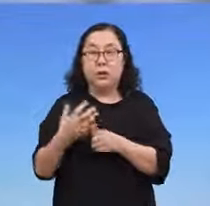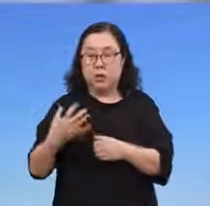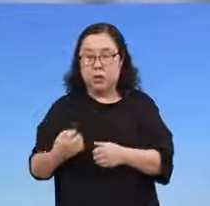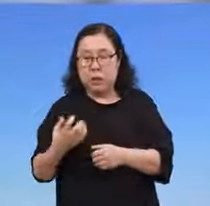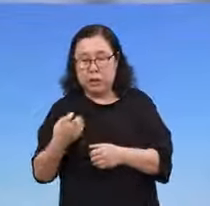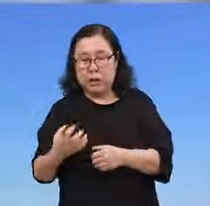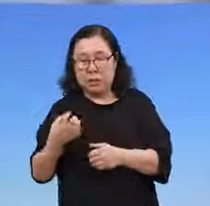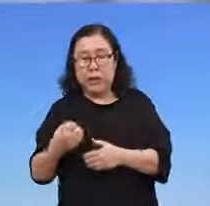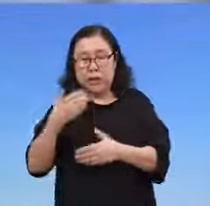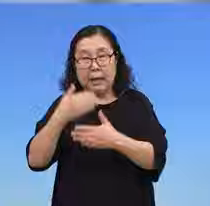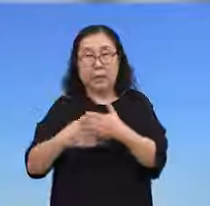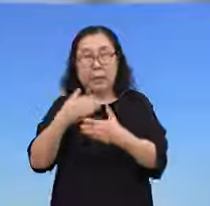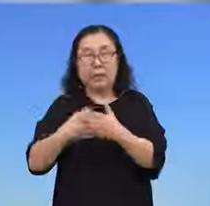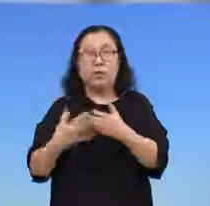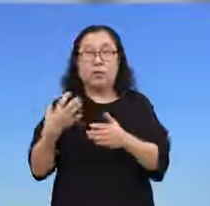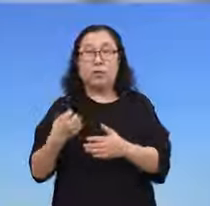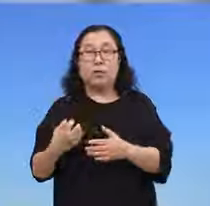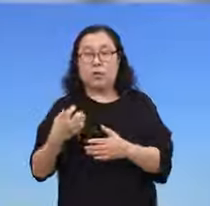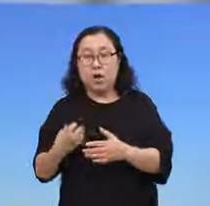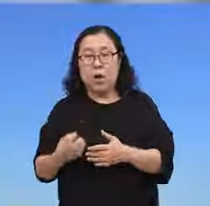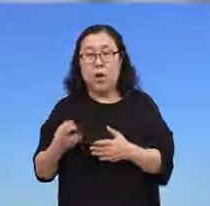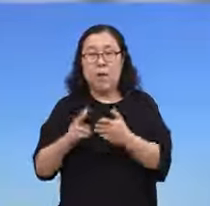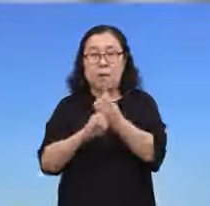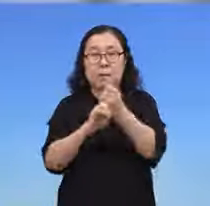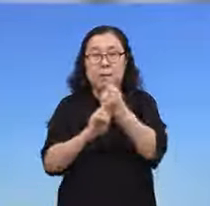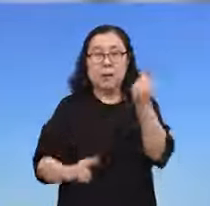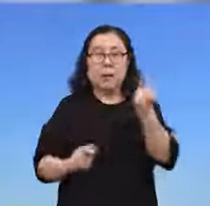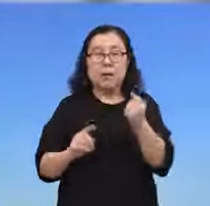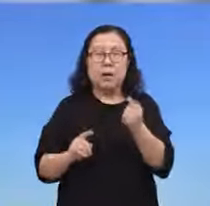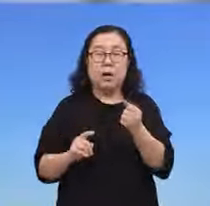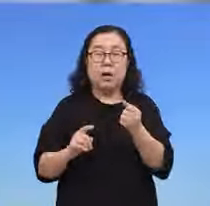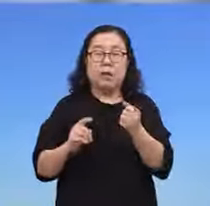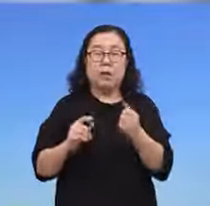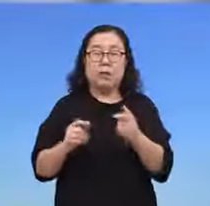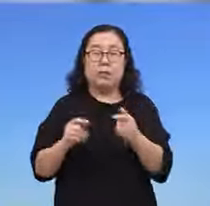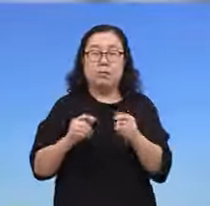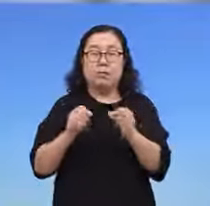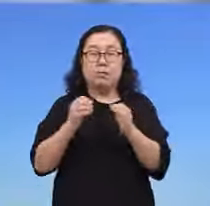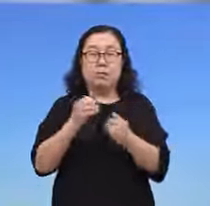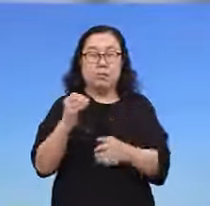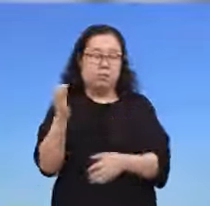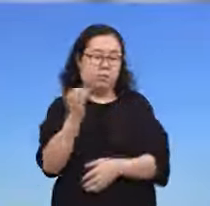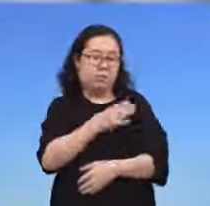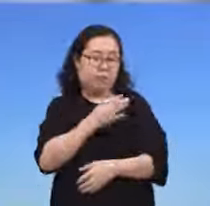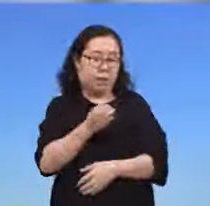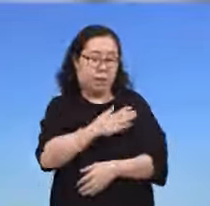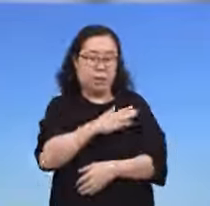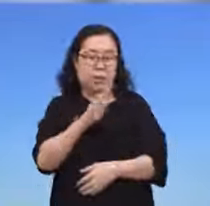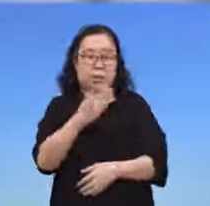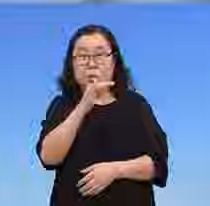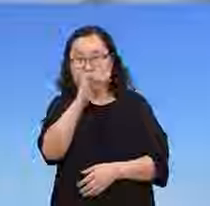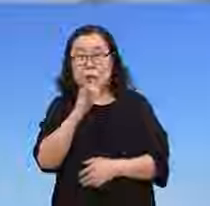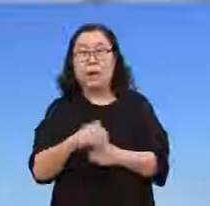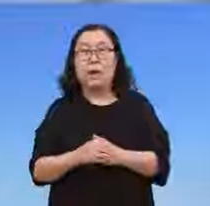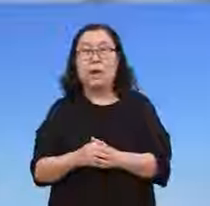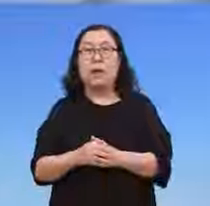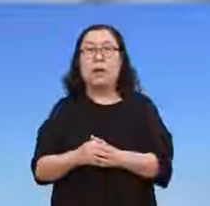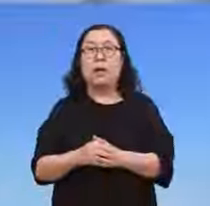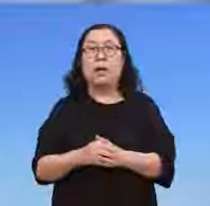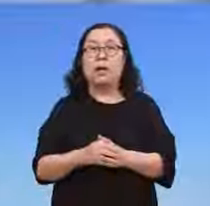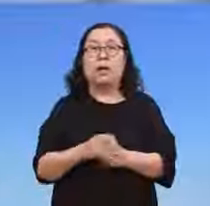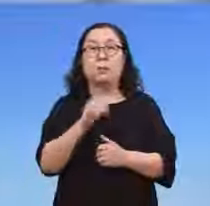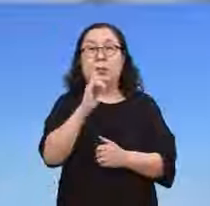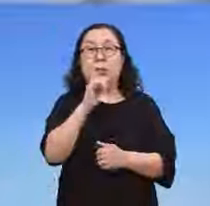젖이 남아가지고 이 젖을 팔아가지고 그렇게 막 지금 막 점점 윤택한 그런 부자가 되어가고 있다,